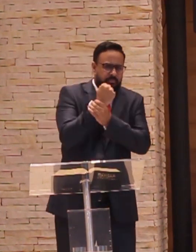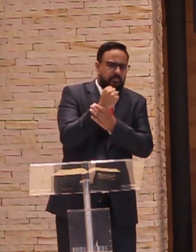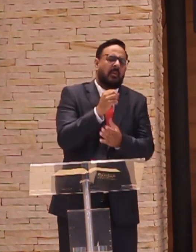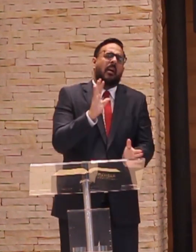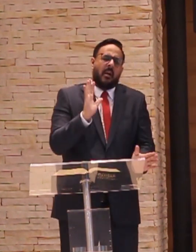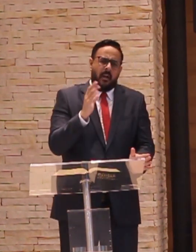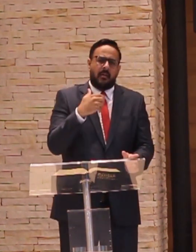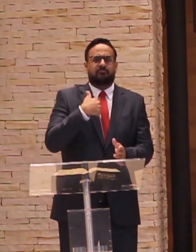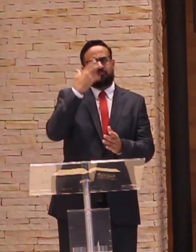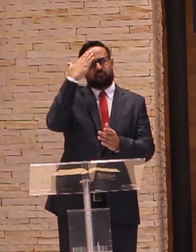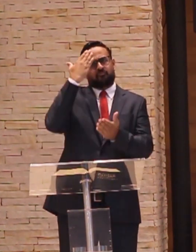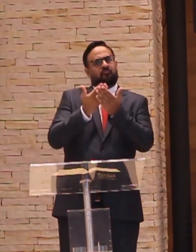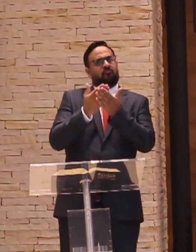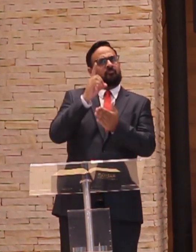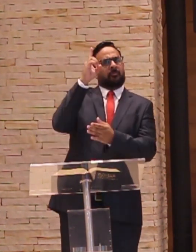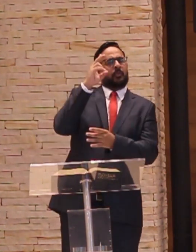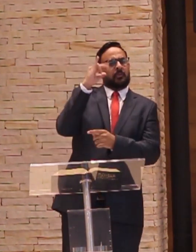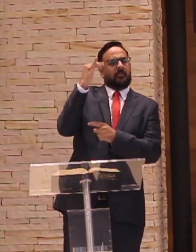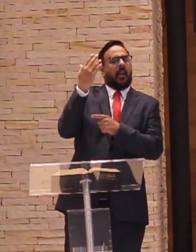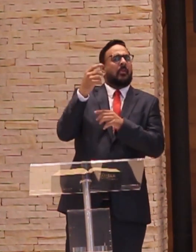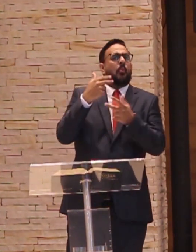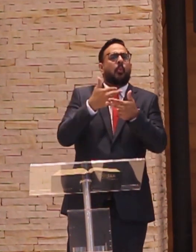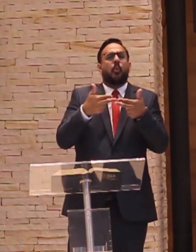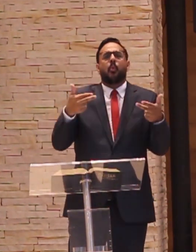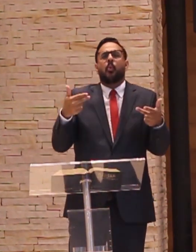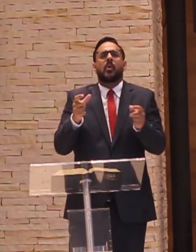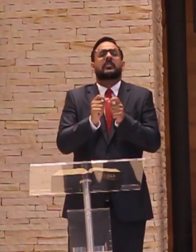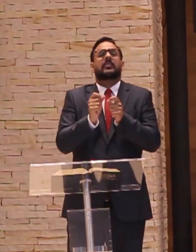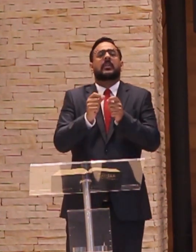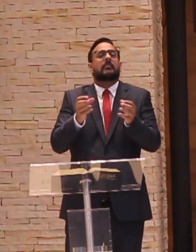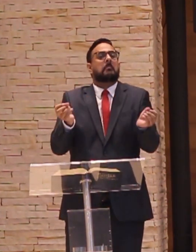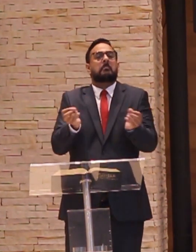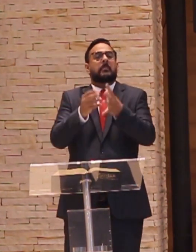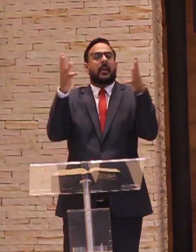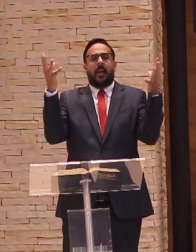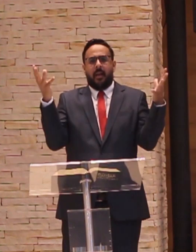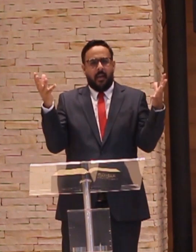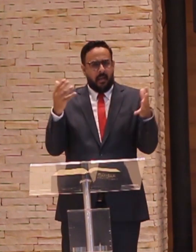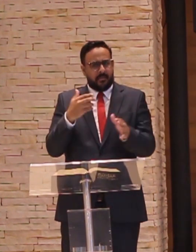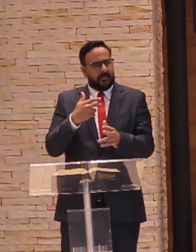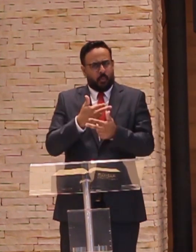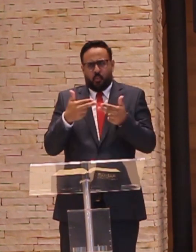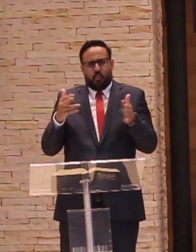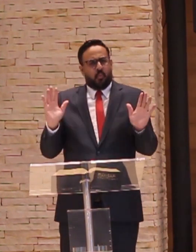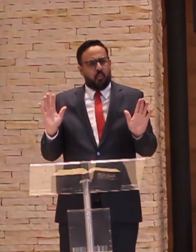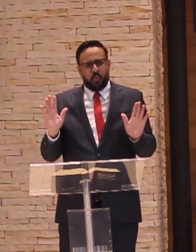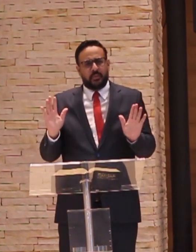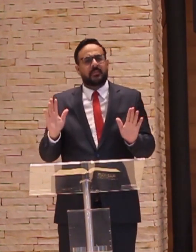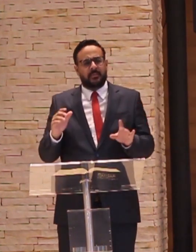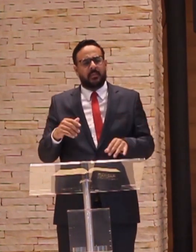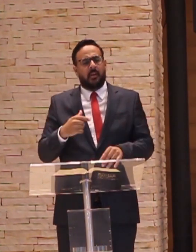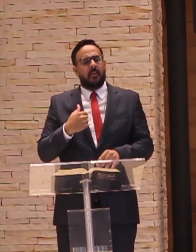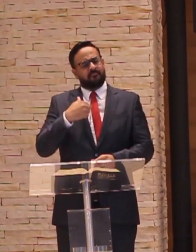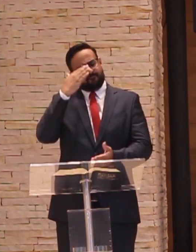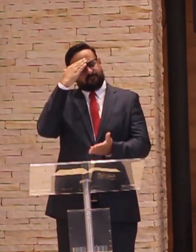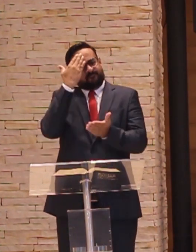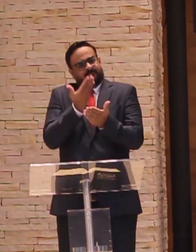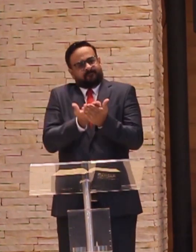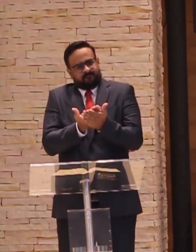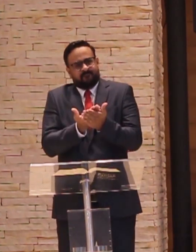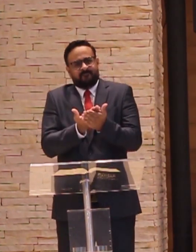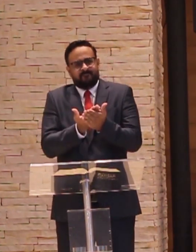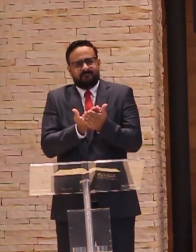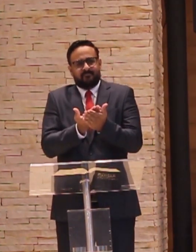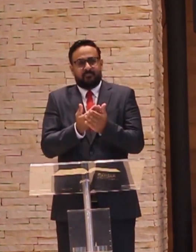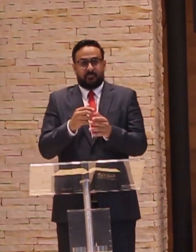faria alguma coisa para que impedisse que Isaac morresse para sempre. Abraão acreditava em um milagre de Deus